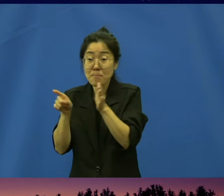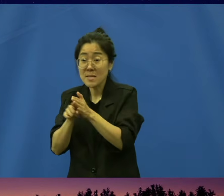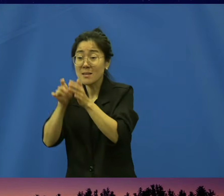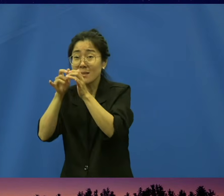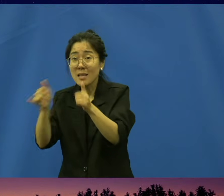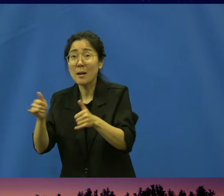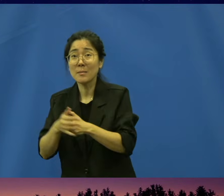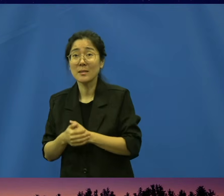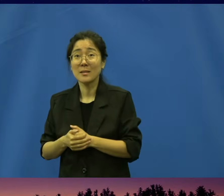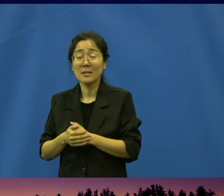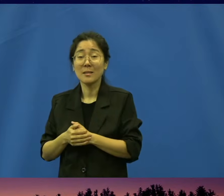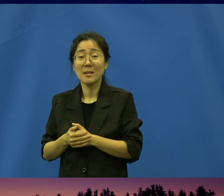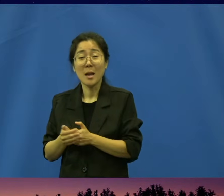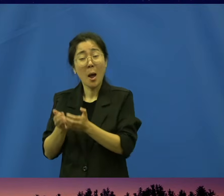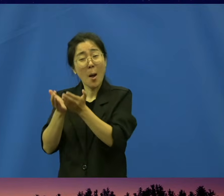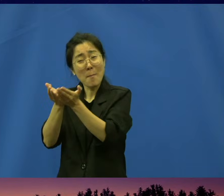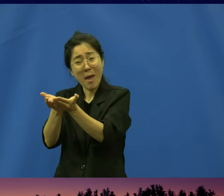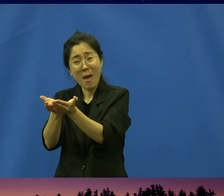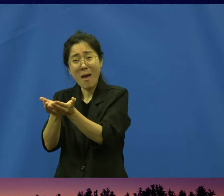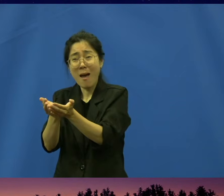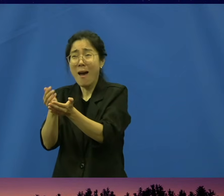열심히 일하는 겁니다.